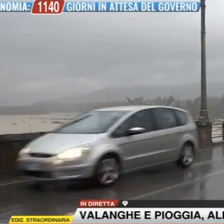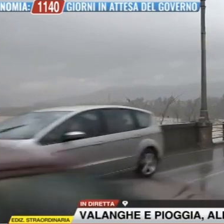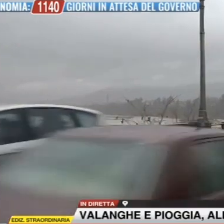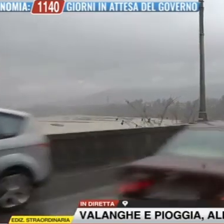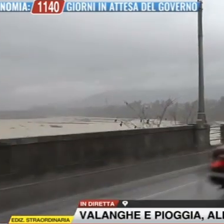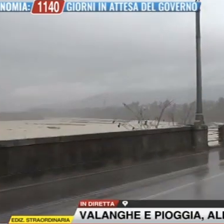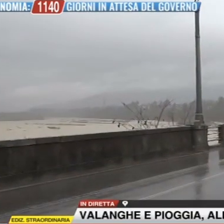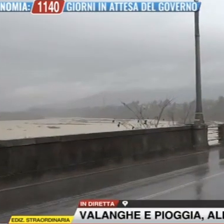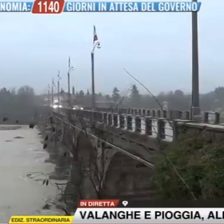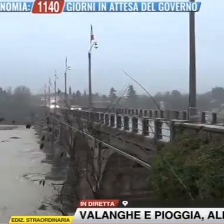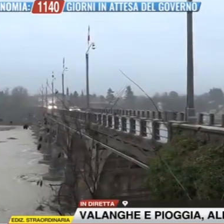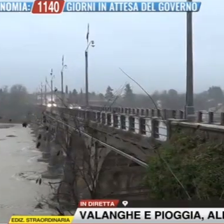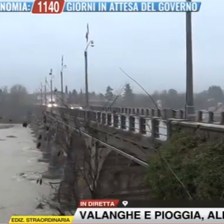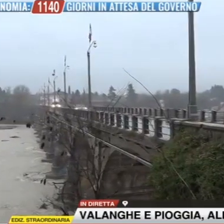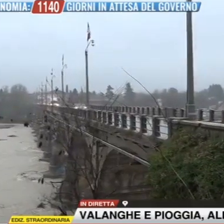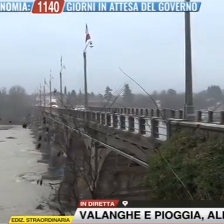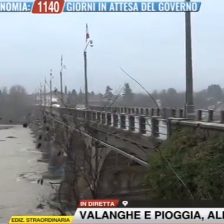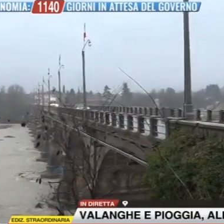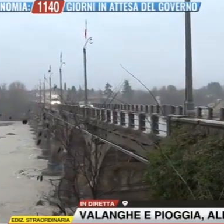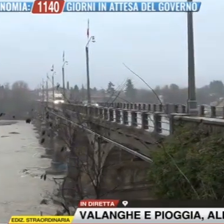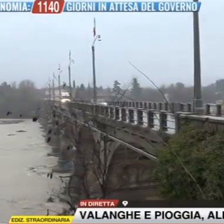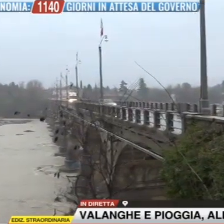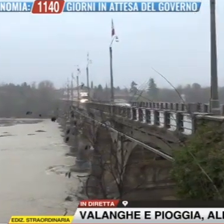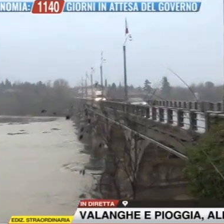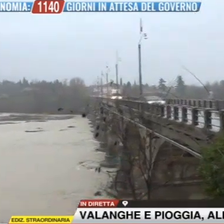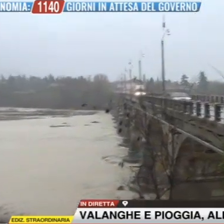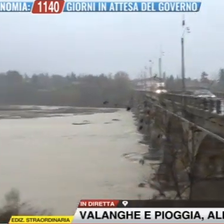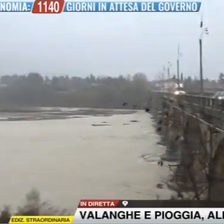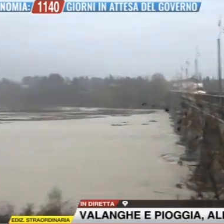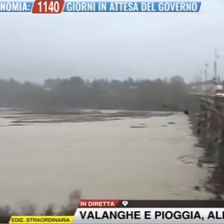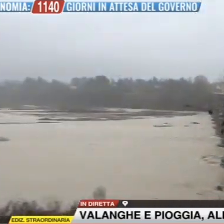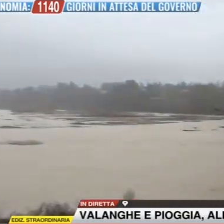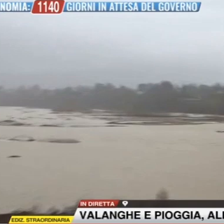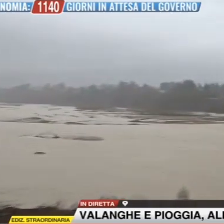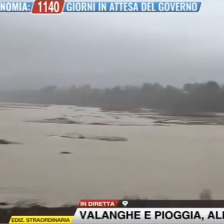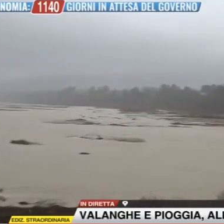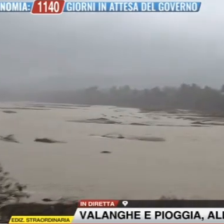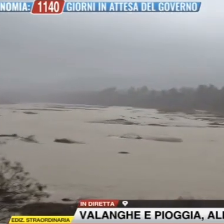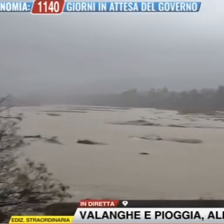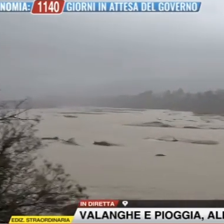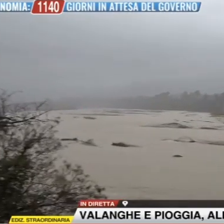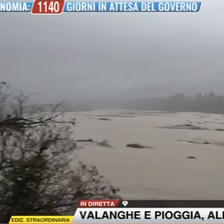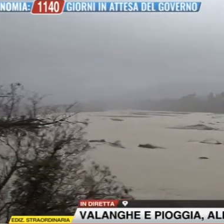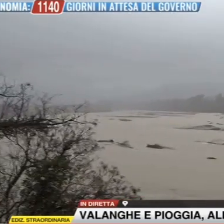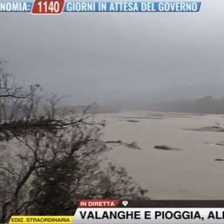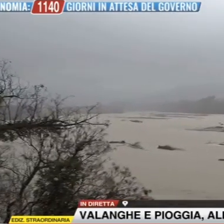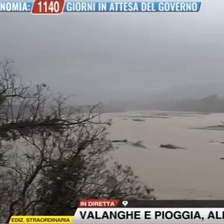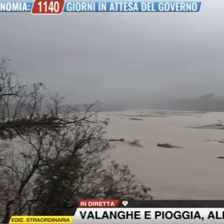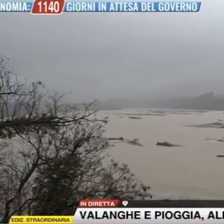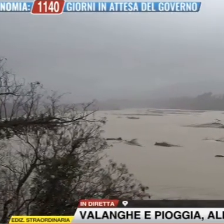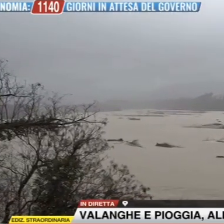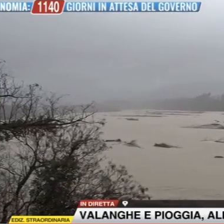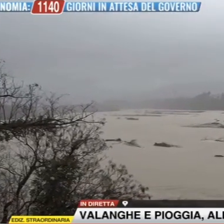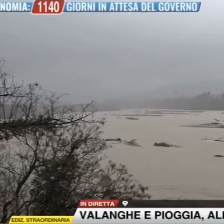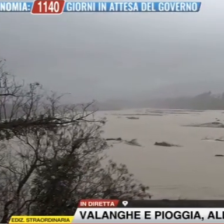tutti gli sbarramenti sul Piave per consentire il transito della piena e al tempo stesso sono state schierate sul territorio con un rafforzamento